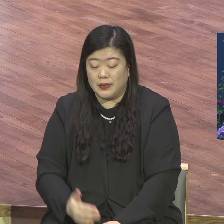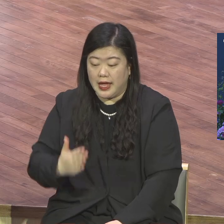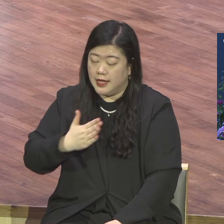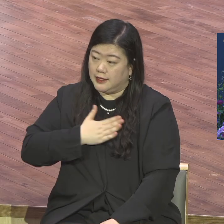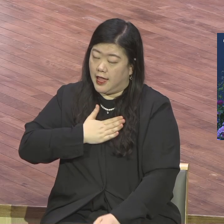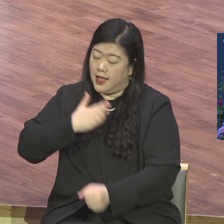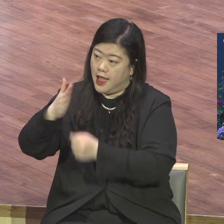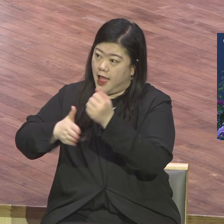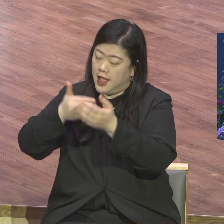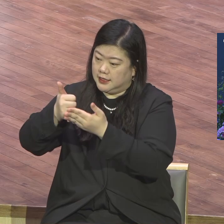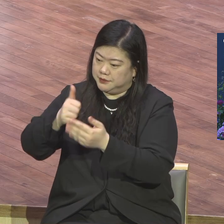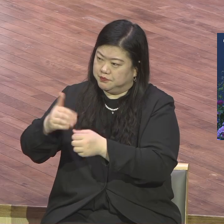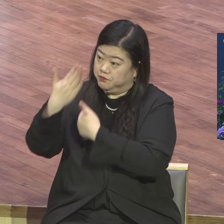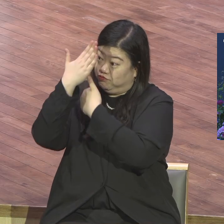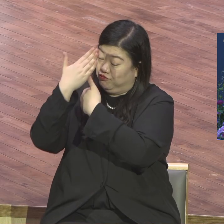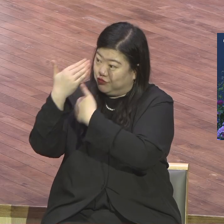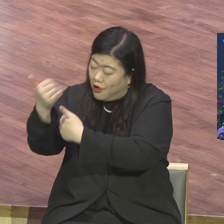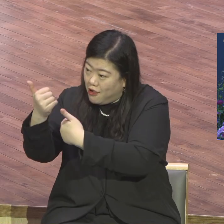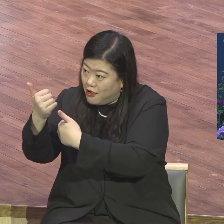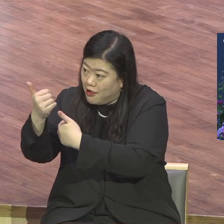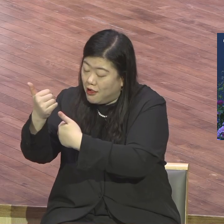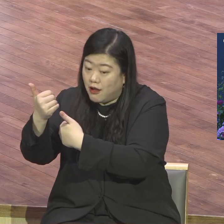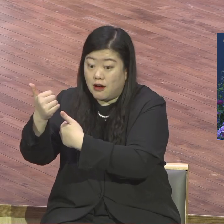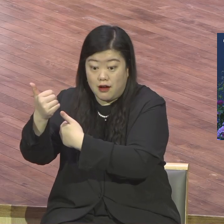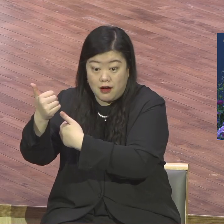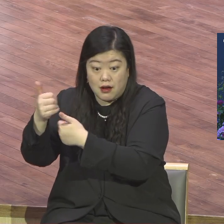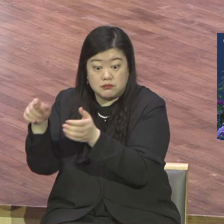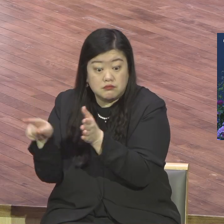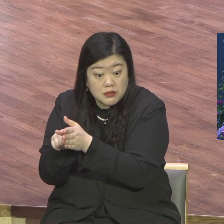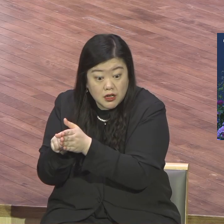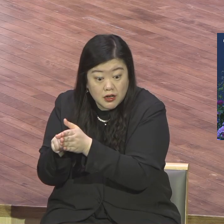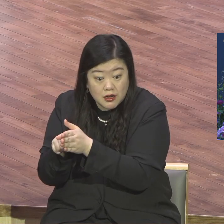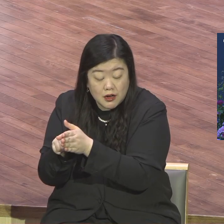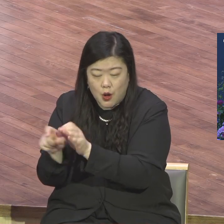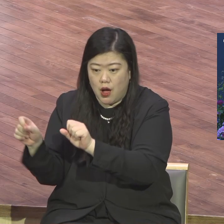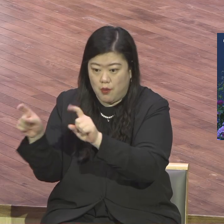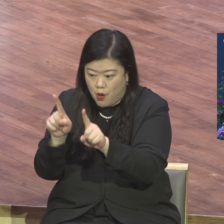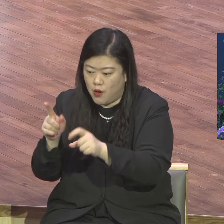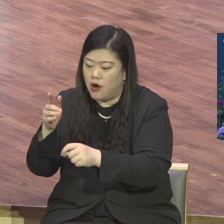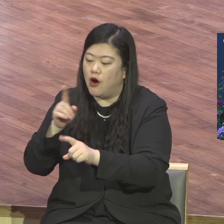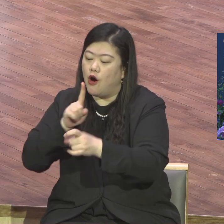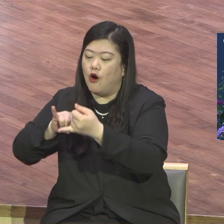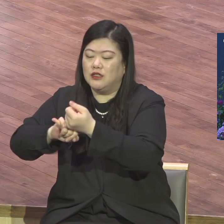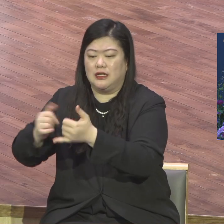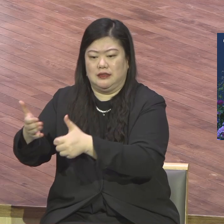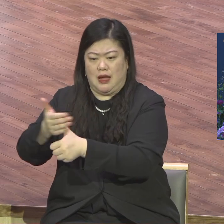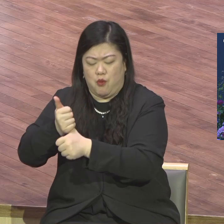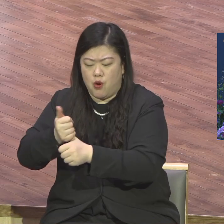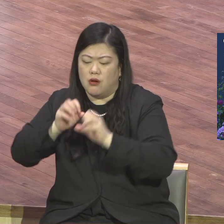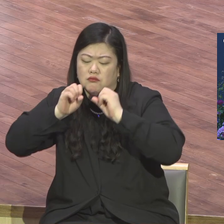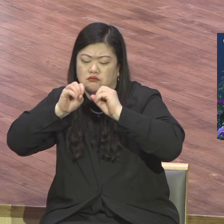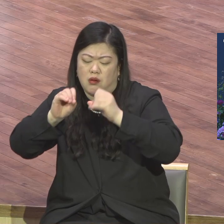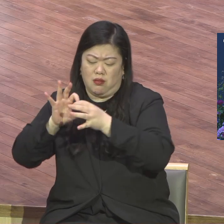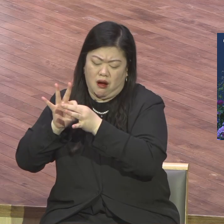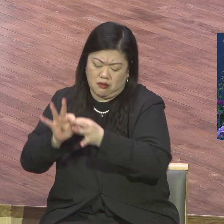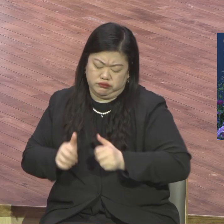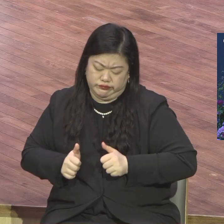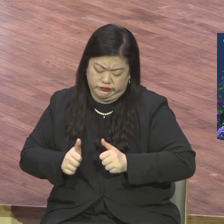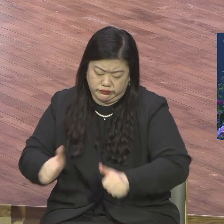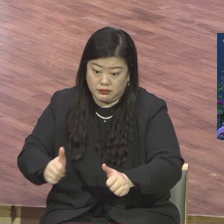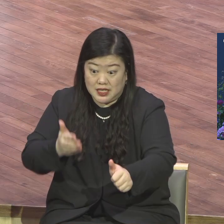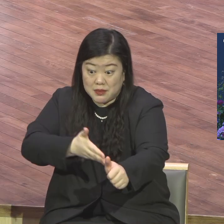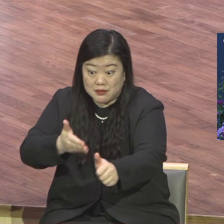정체성을 분명히 하고 언약적 열정을 가지고 하나님 나라 확장의 산 정인들 다 되시기를 제부로